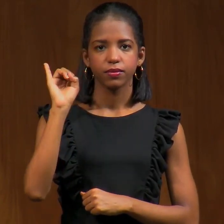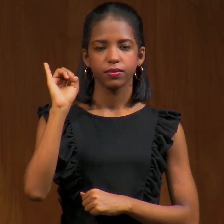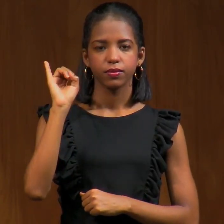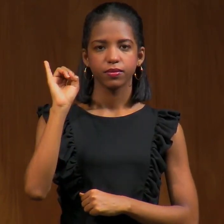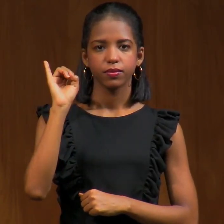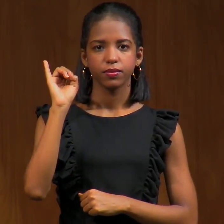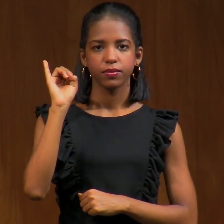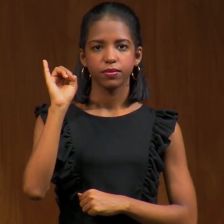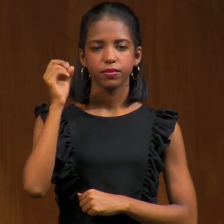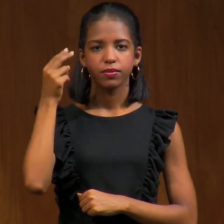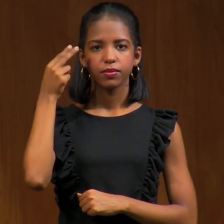Haití,